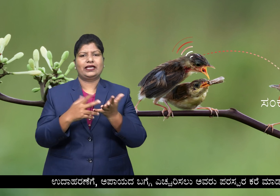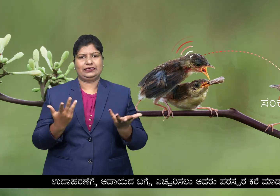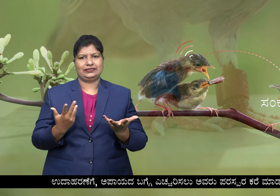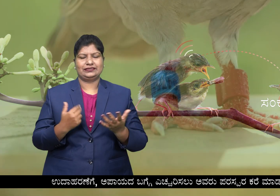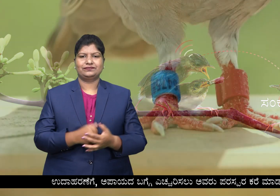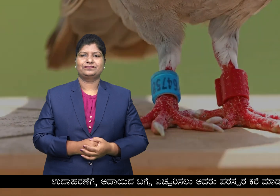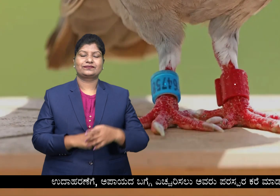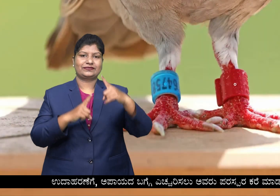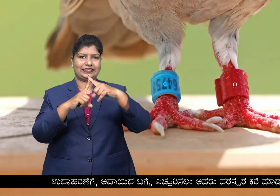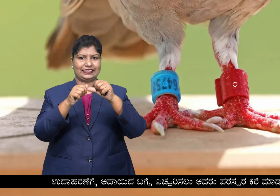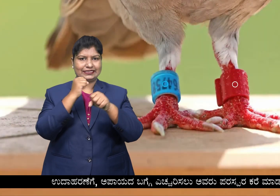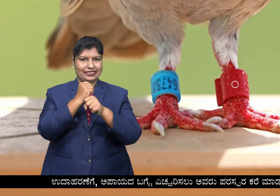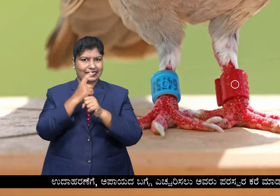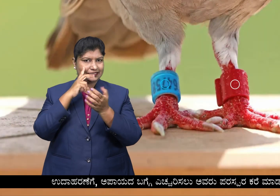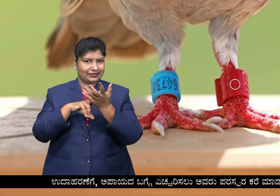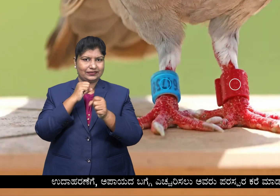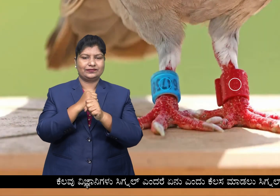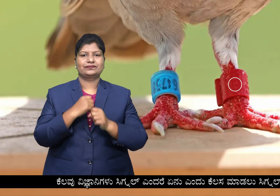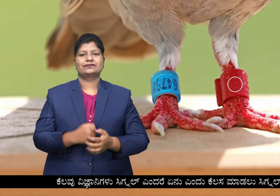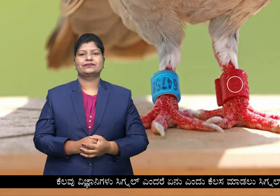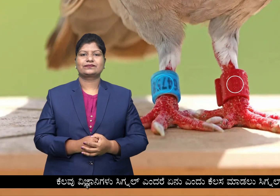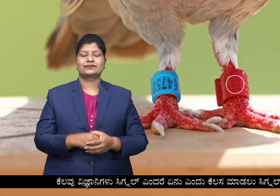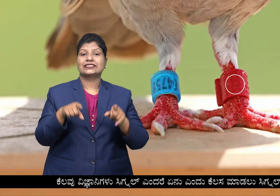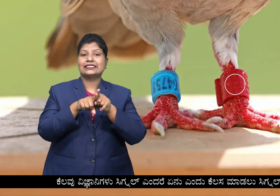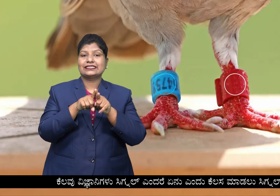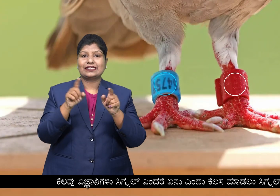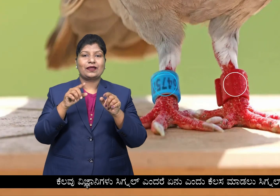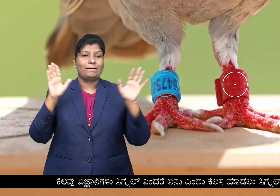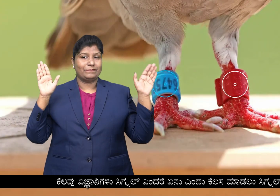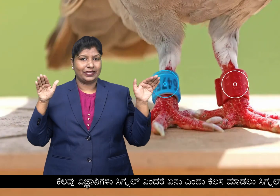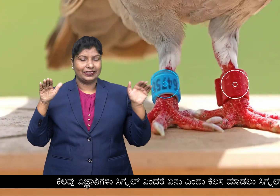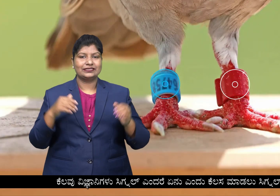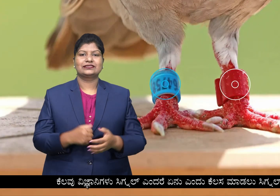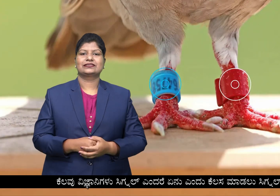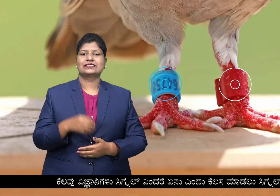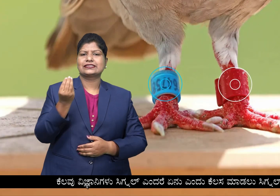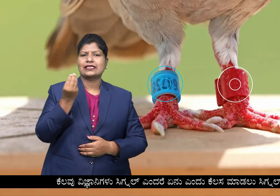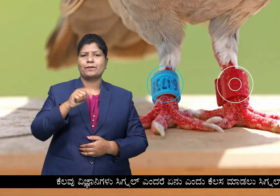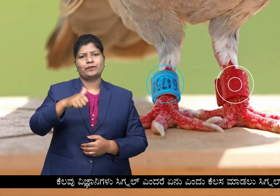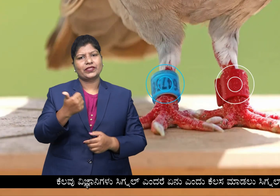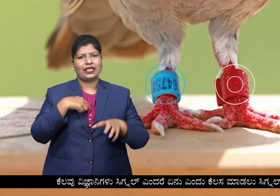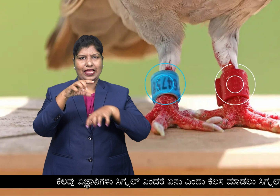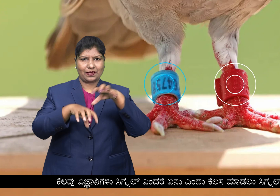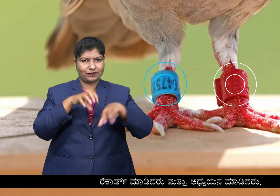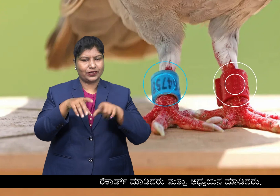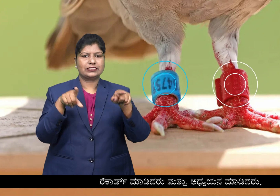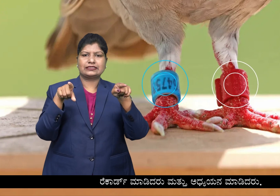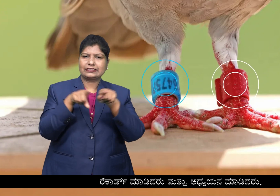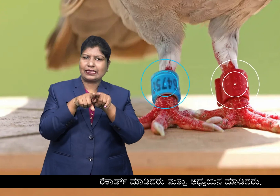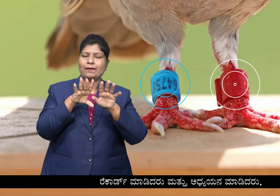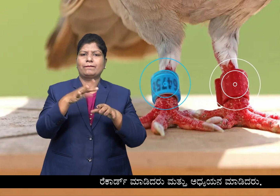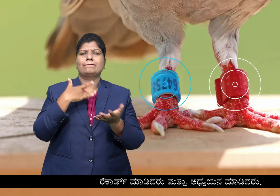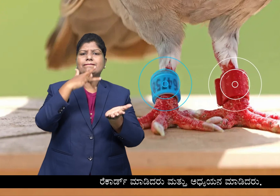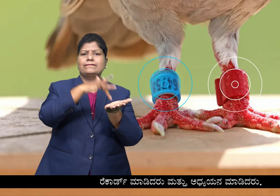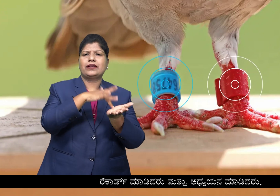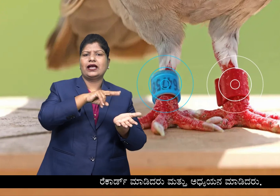ಬಗ್ಗೆ ಎಚ್ಚರಿಸಲು ಅವರು ಪರಸ್ಪರ ಕರೆ ಮಾಡಬಹುದು. ಕೆಲವು ವಿಜ್ಞಾನಿಗಳು ಸಿಗ್ನಲ್ ಅಂದ್ರೆ ಏನು ಎಂದು ಕೆಲಸ ಮಾಡಲು ಸಿಗ್ನಲ್ಗಳನ್ನ ರೆಕಾರ್ಡ್